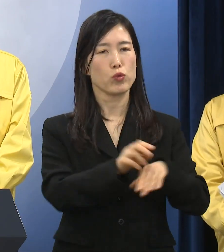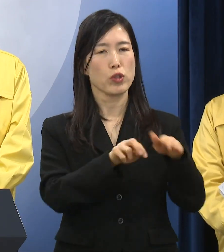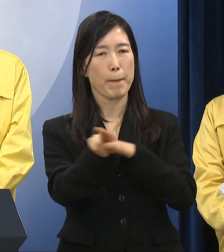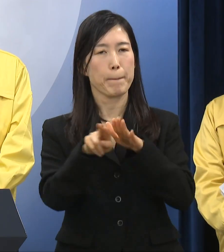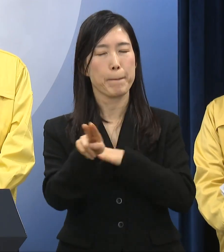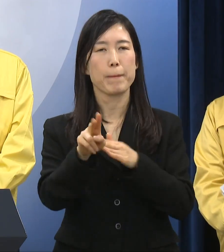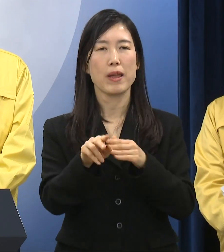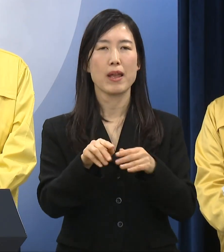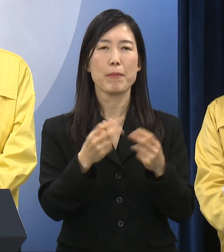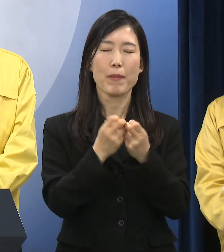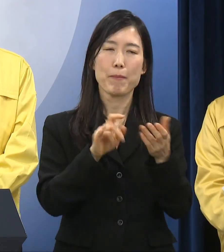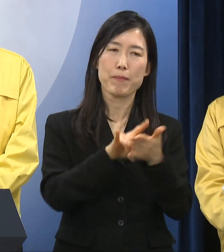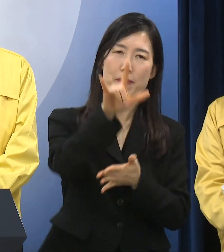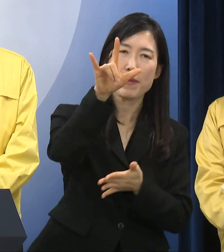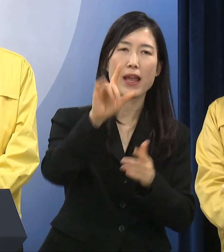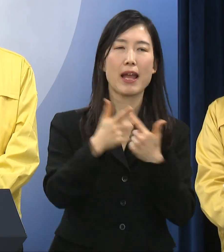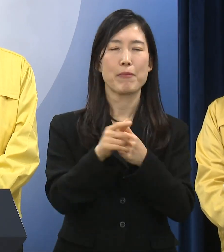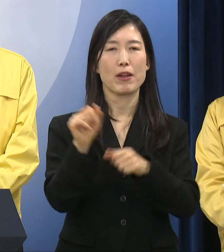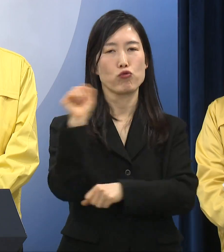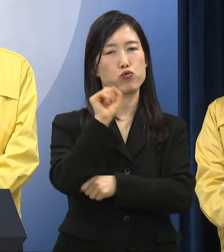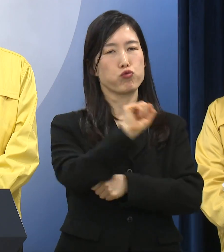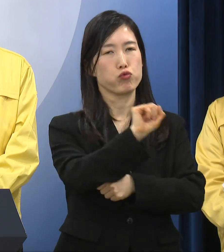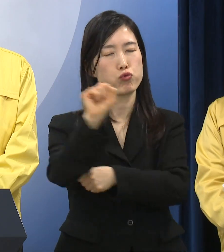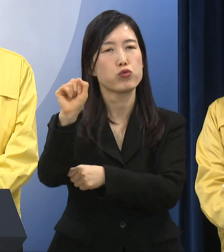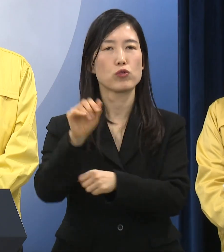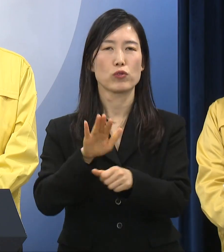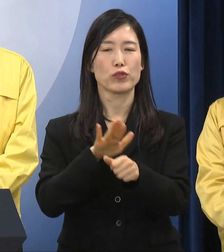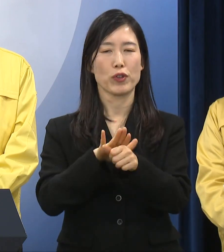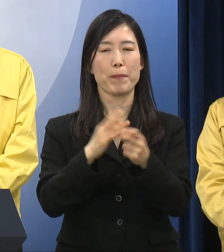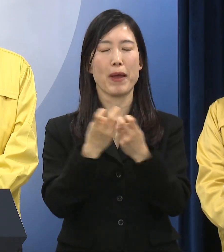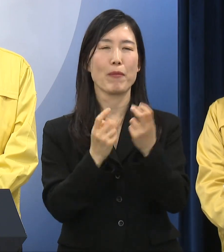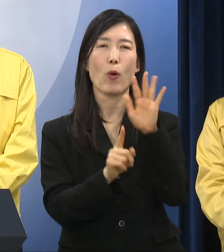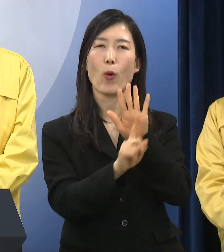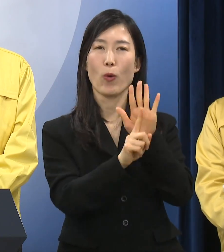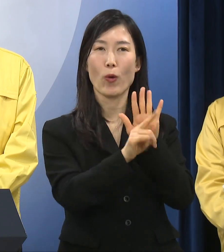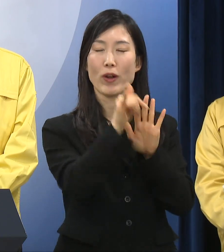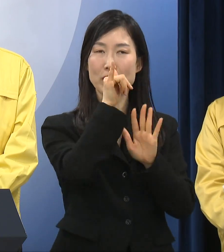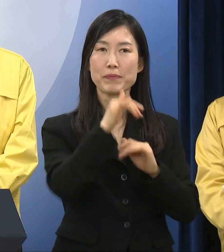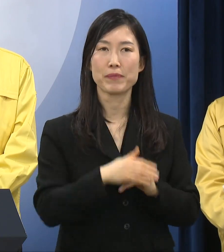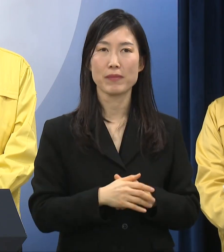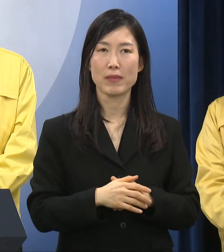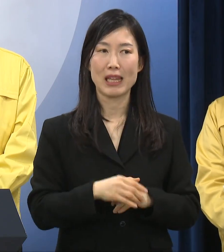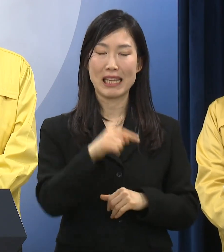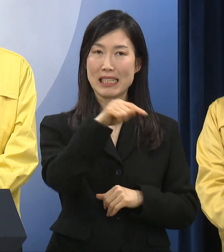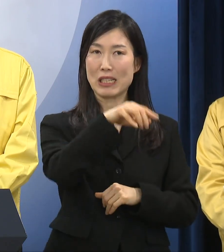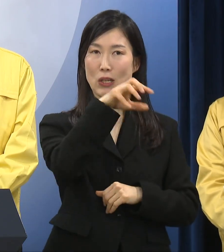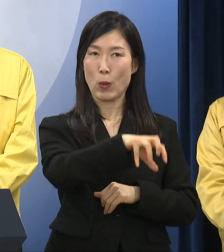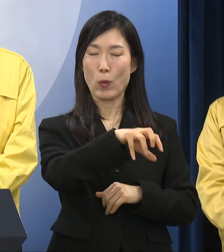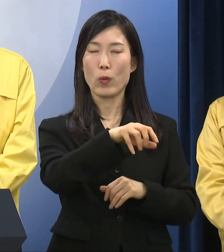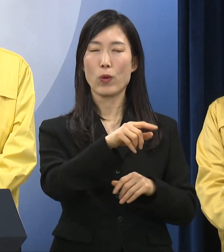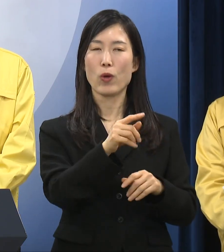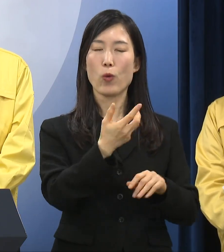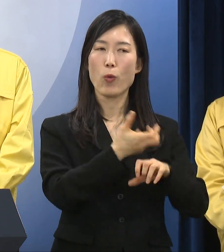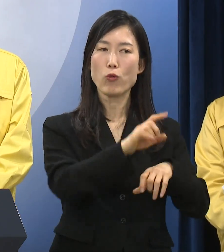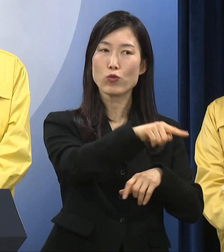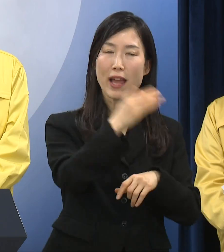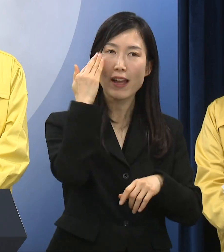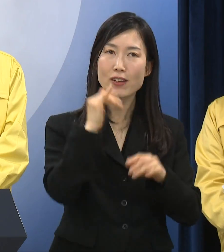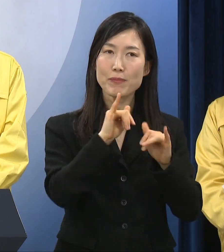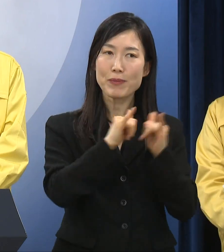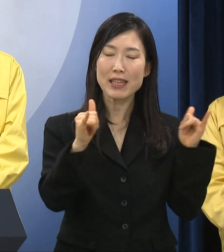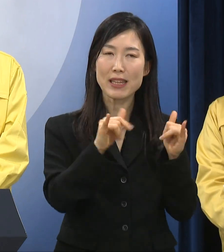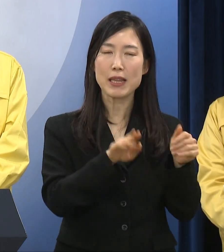때문에 지금 그 현지에 계시는 분들을 보호하는 차원에서 저희가 정보를 구체적으로 말씀드리기는 조금